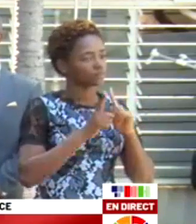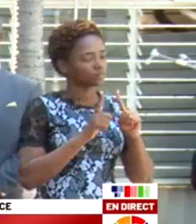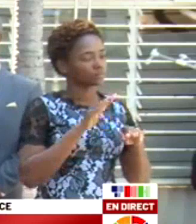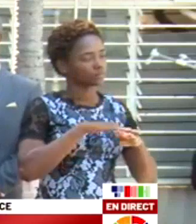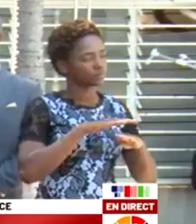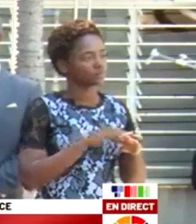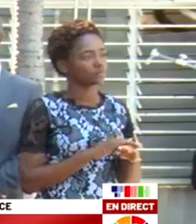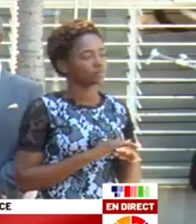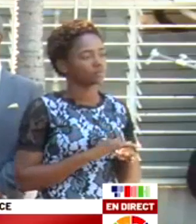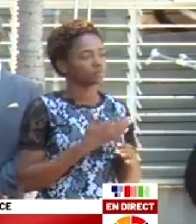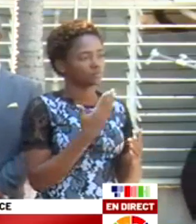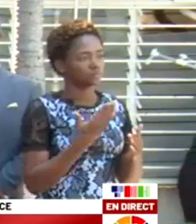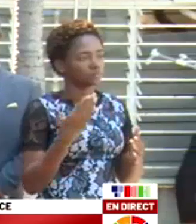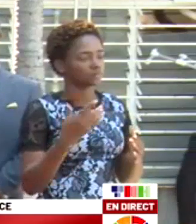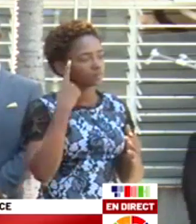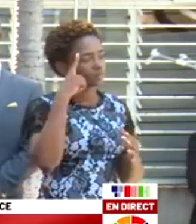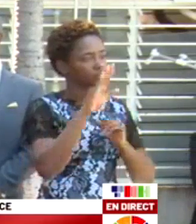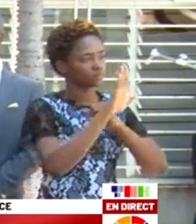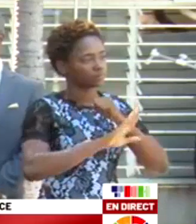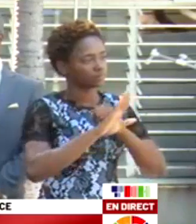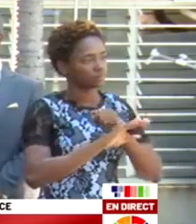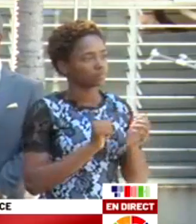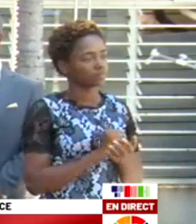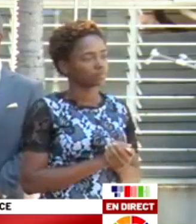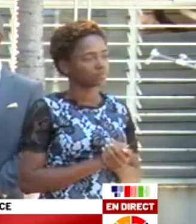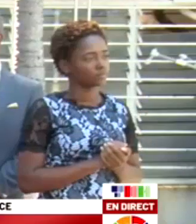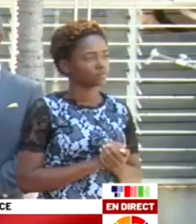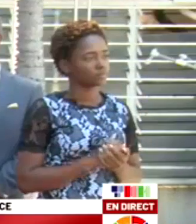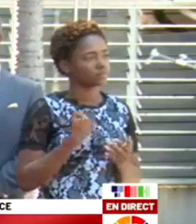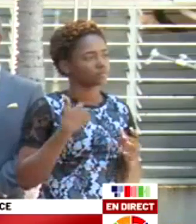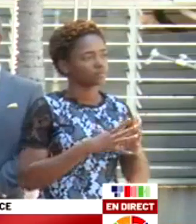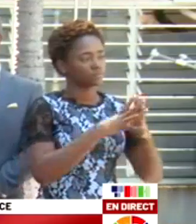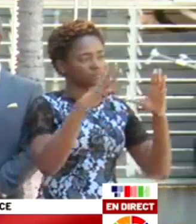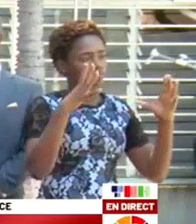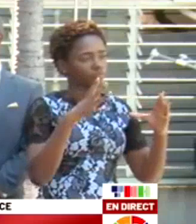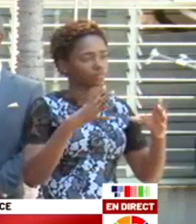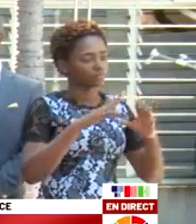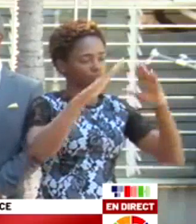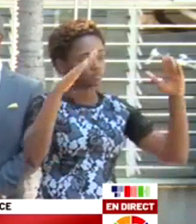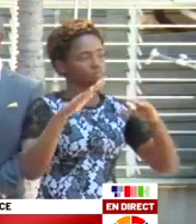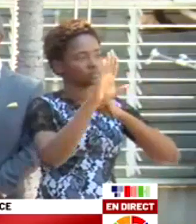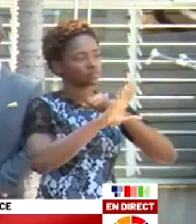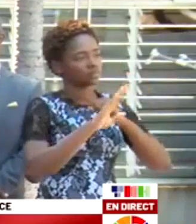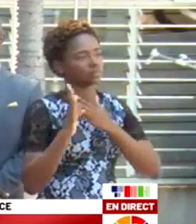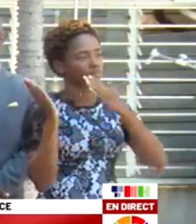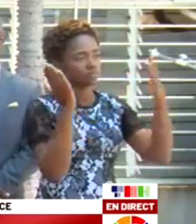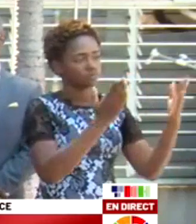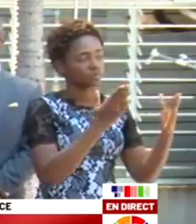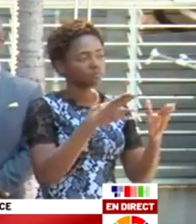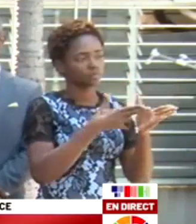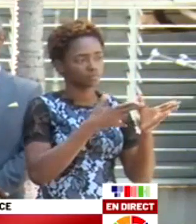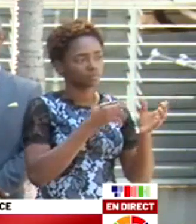affaires compagnie sécurité. Parce que quand il y a une compagnie sécurité qui importe munitions avec Zama Feto dans le